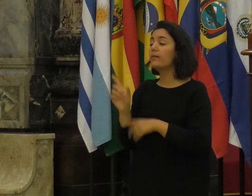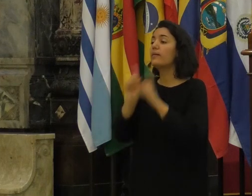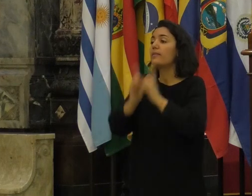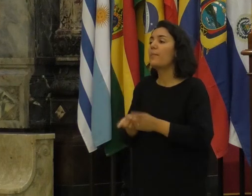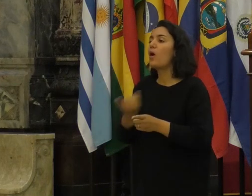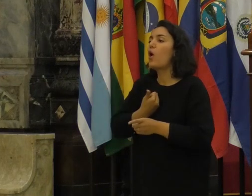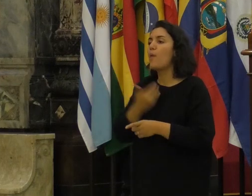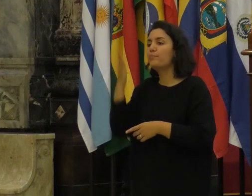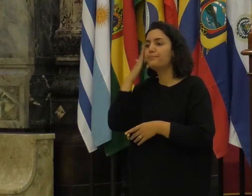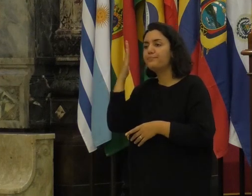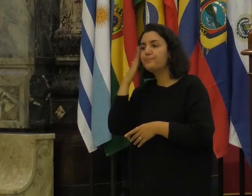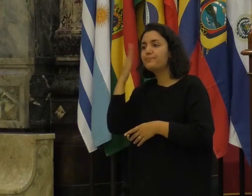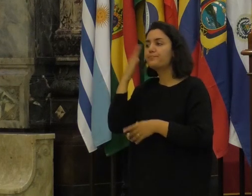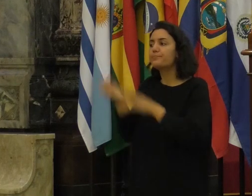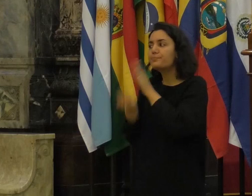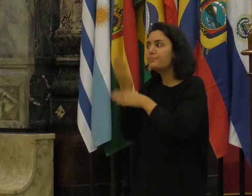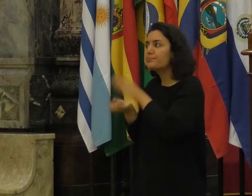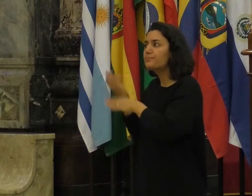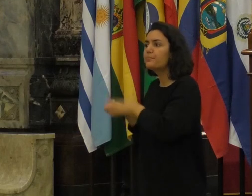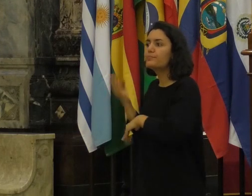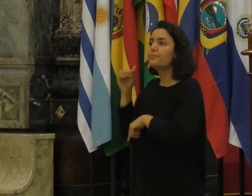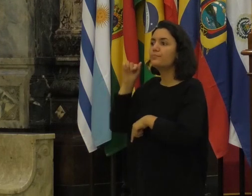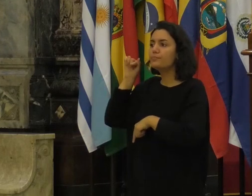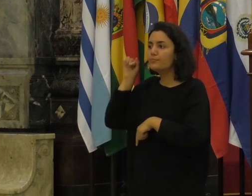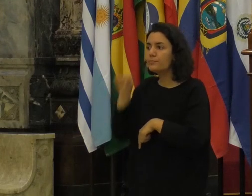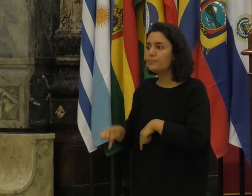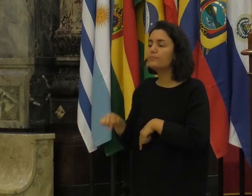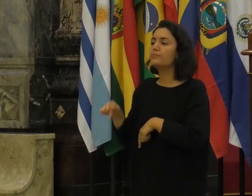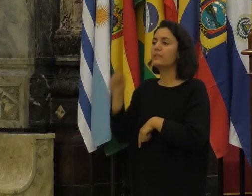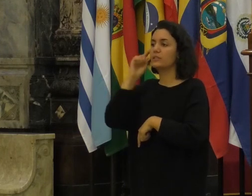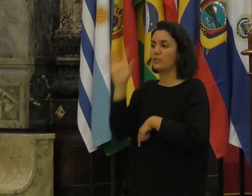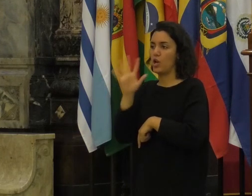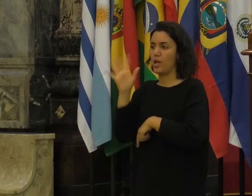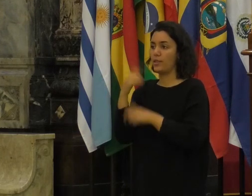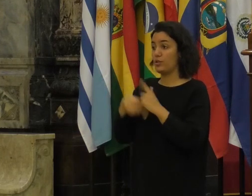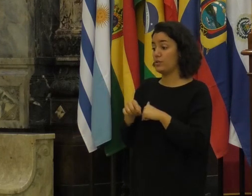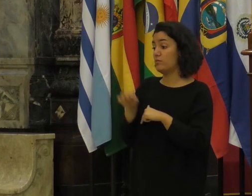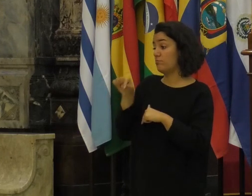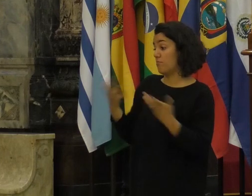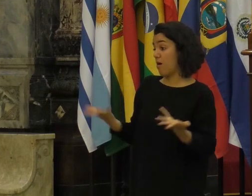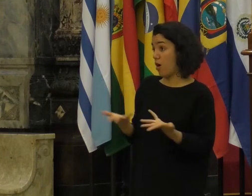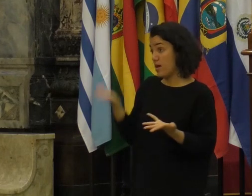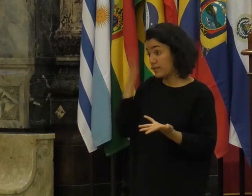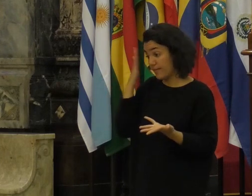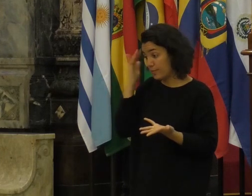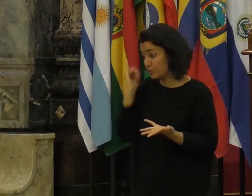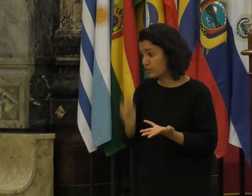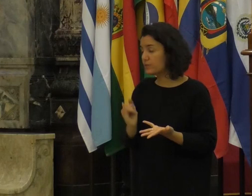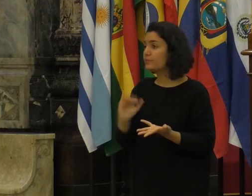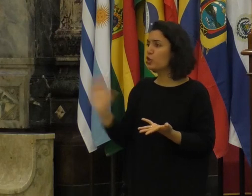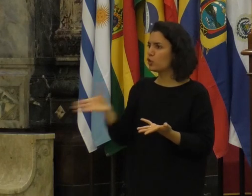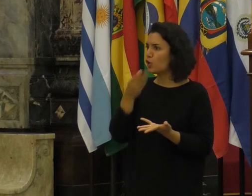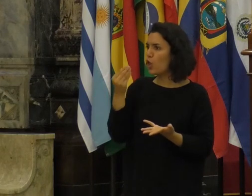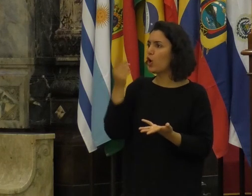producir conocimiento en psicología. Claramente, sabemos que hoy en día no todo el